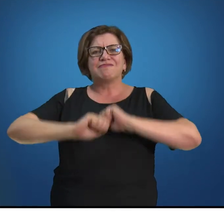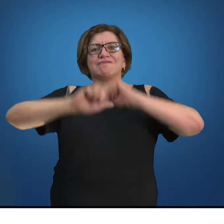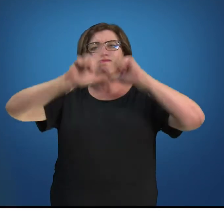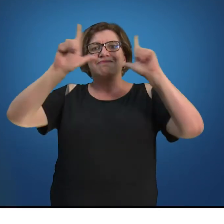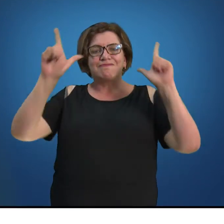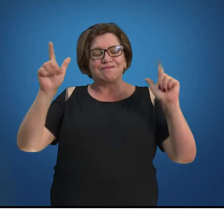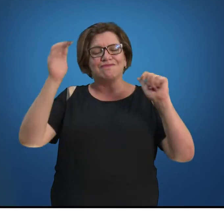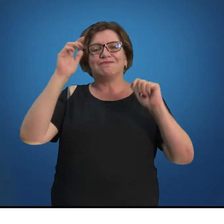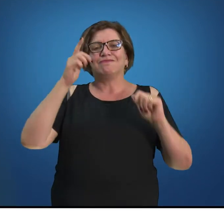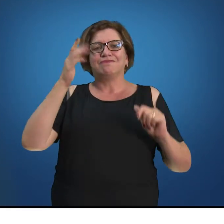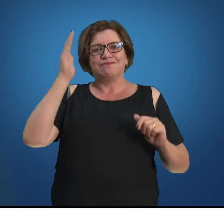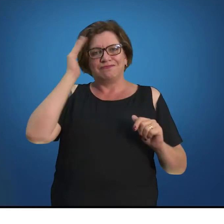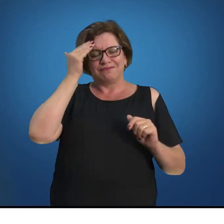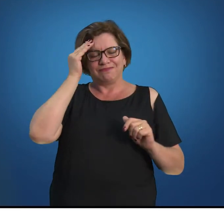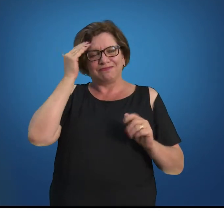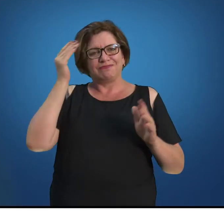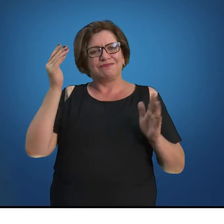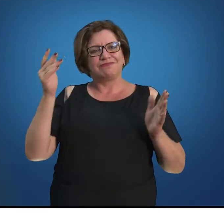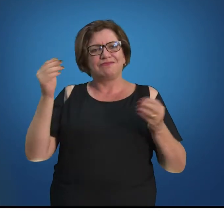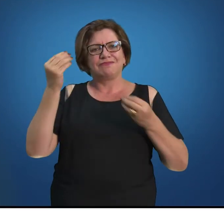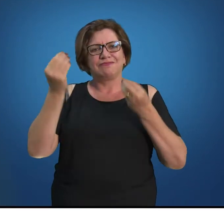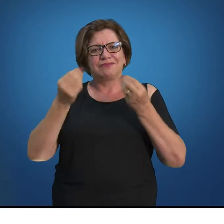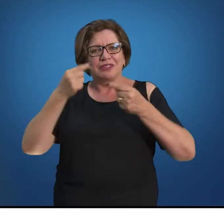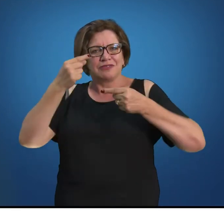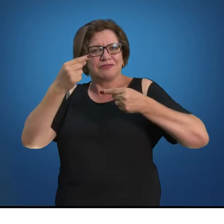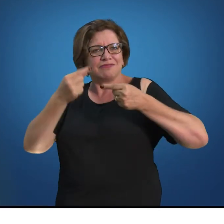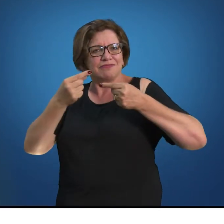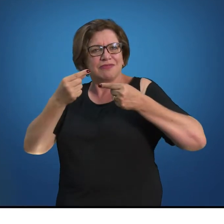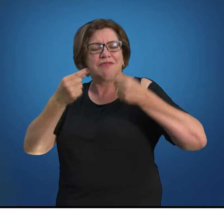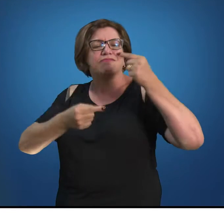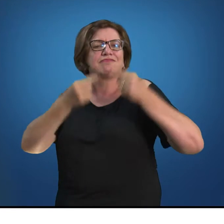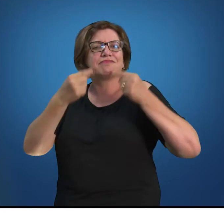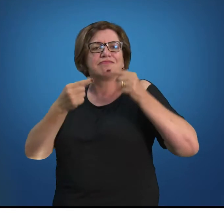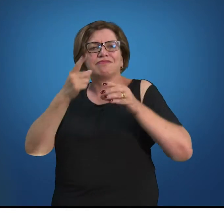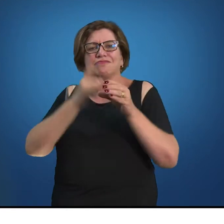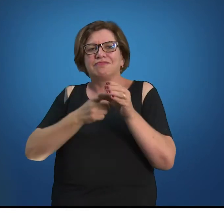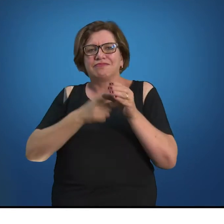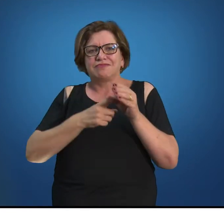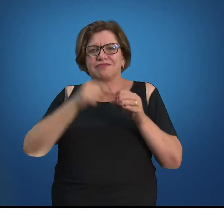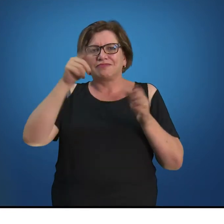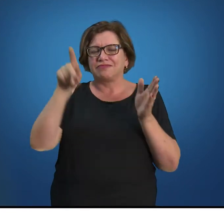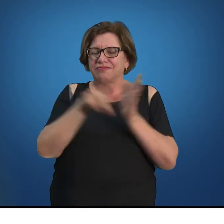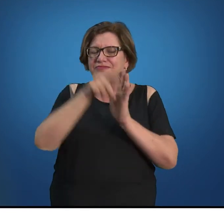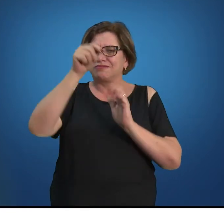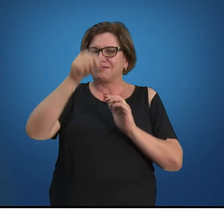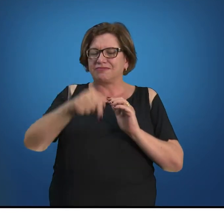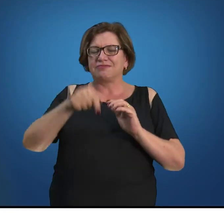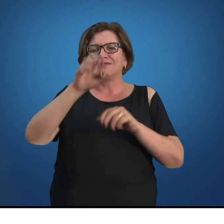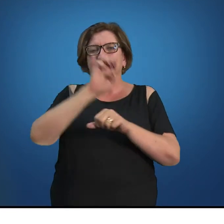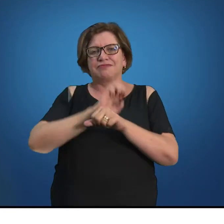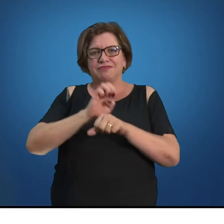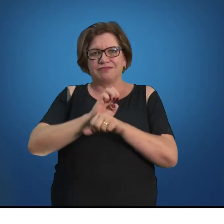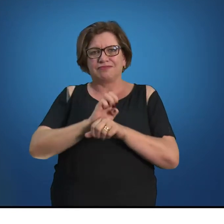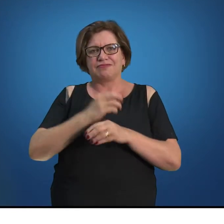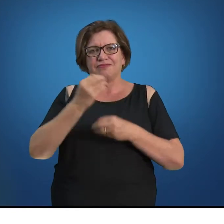claro dentro da política urbana em nível estadual, da qual estamos aí enfocando